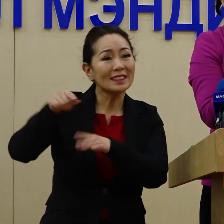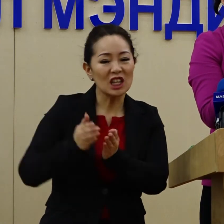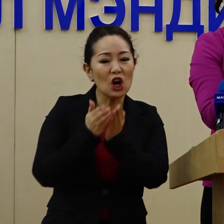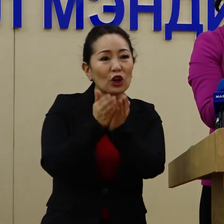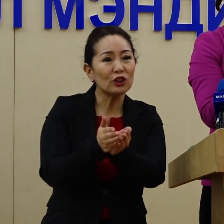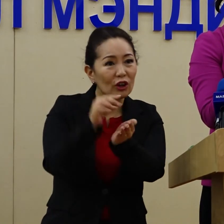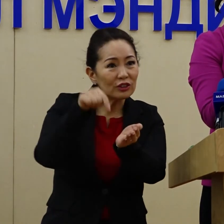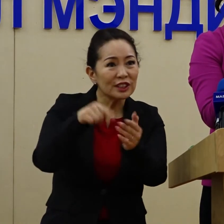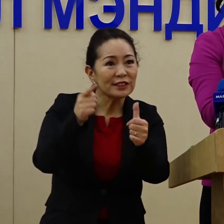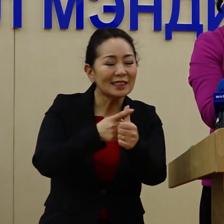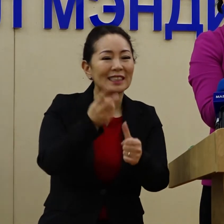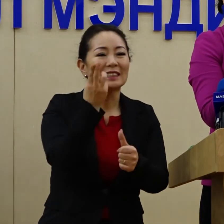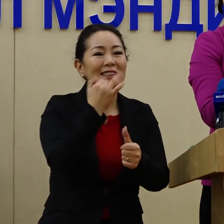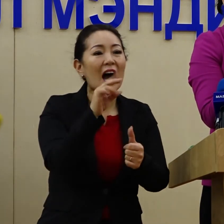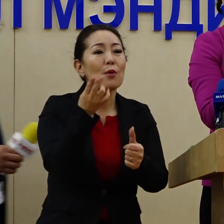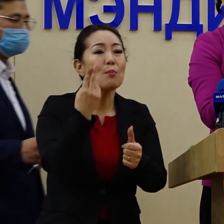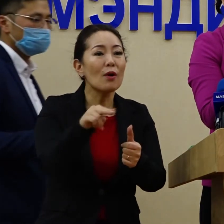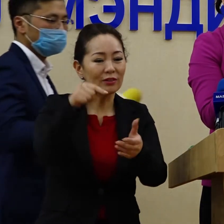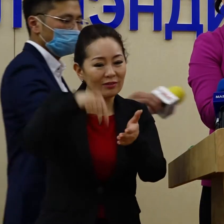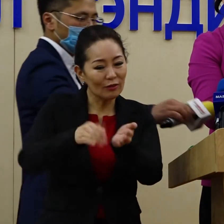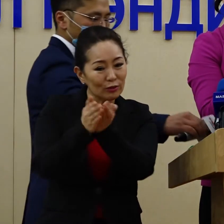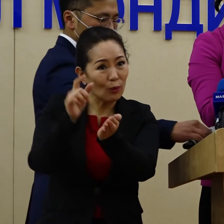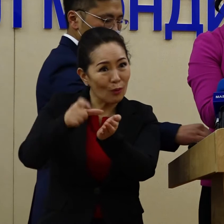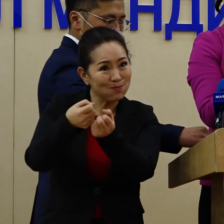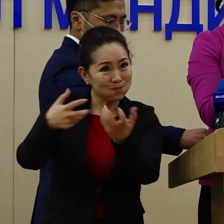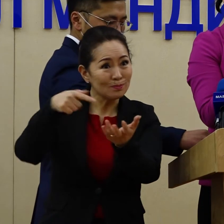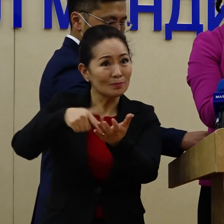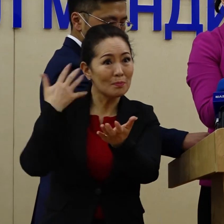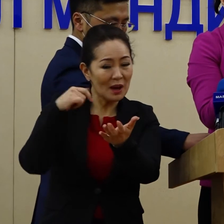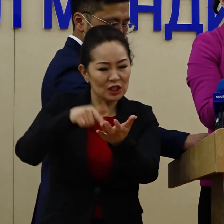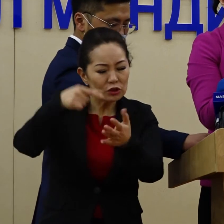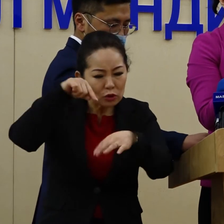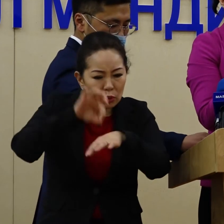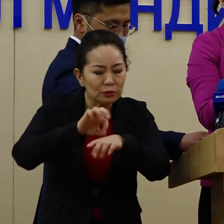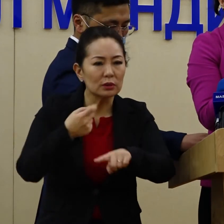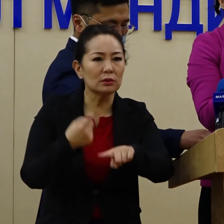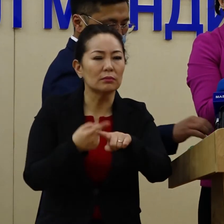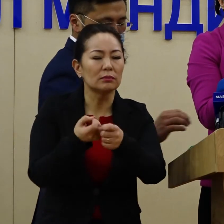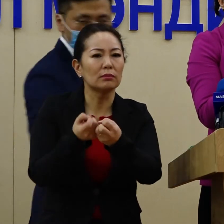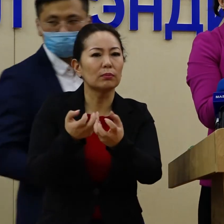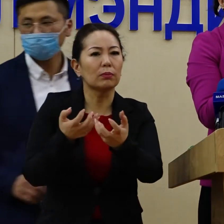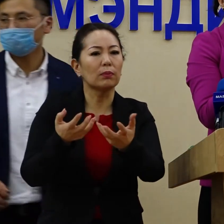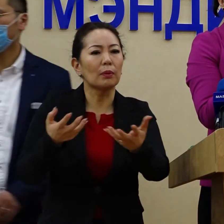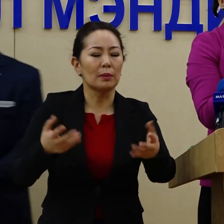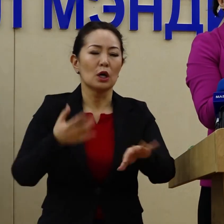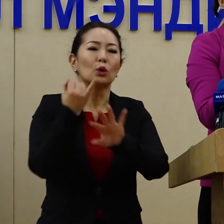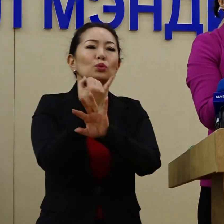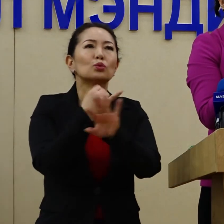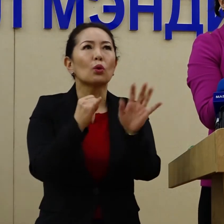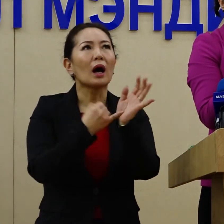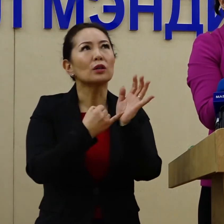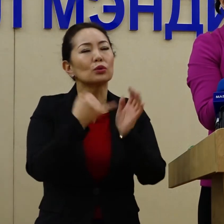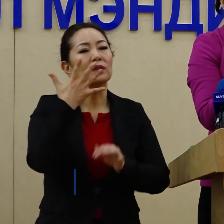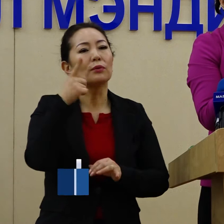одоо хөлөг онцон дээр бас хүмүүс байсныг та бүхэн мэдж байгаа бах. За энд бол бас шин тохиолдол нэмэгдэж нийт өвчл бол